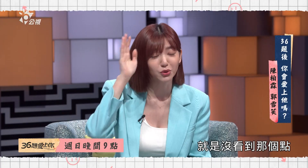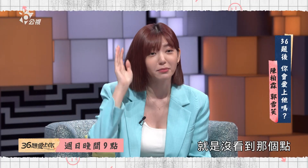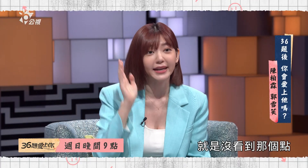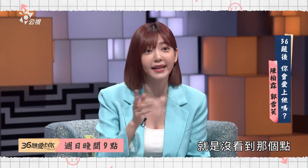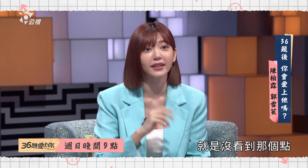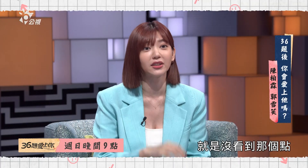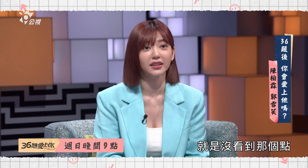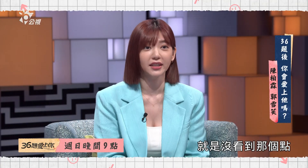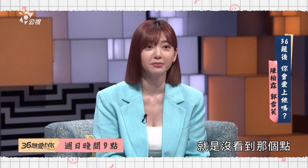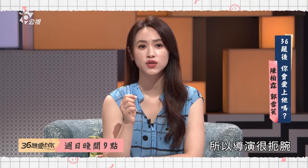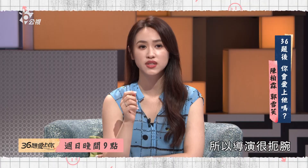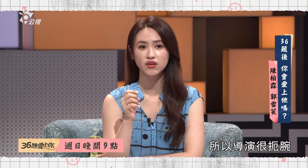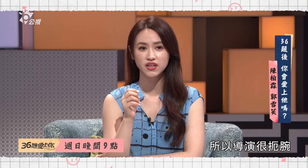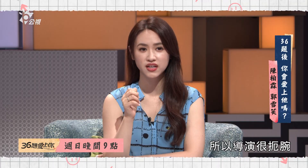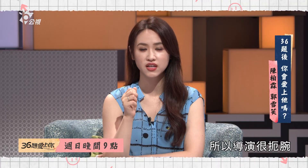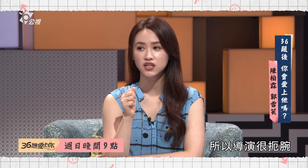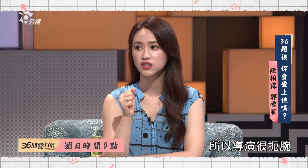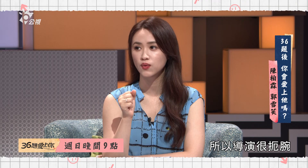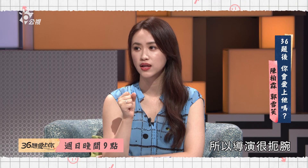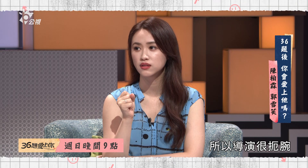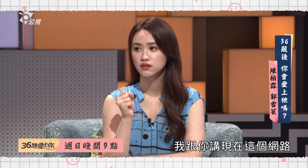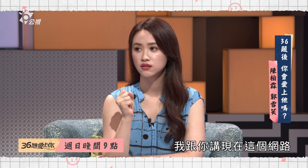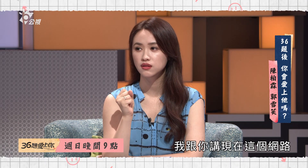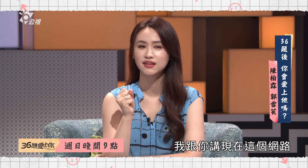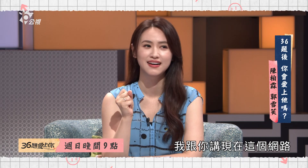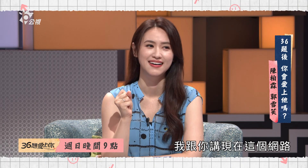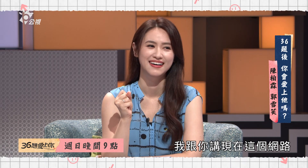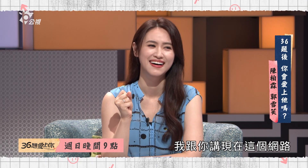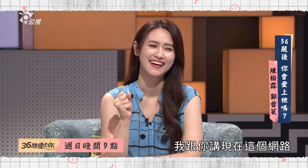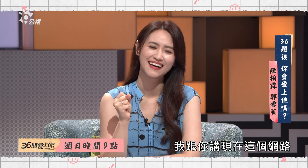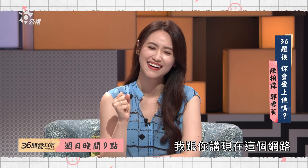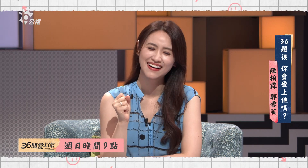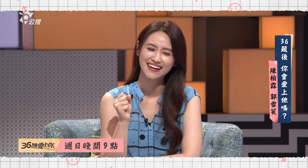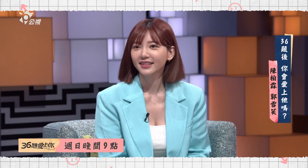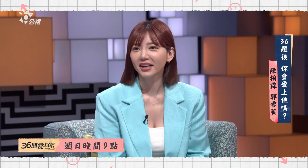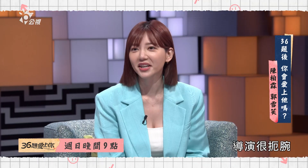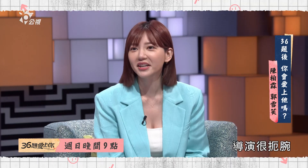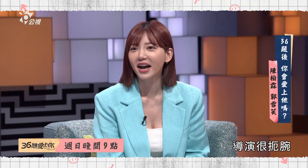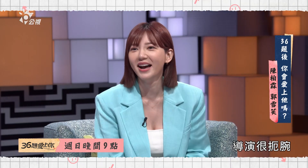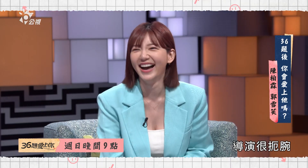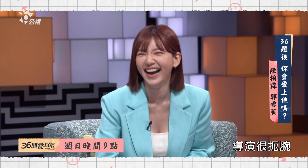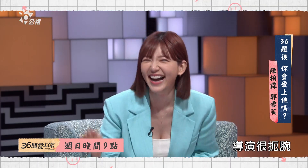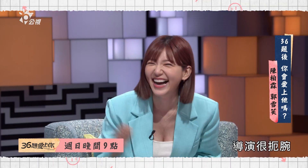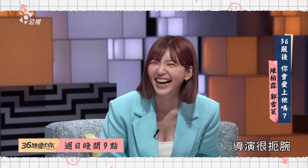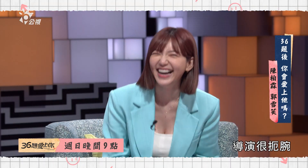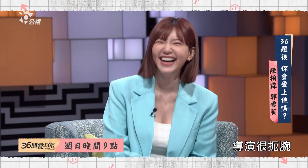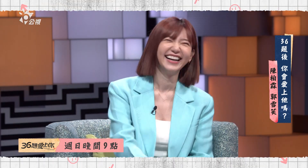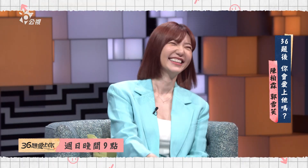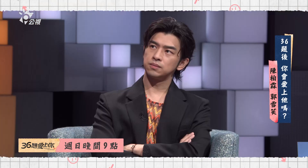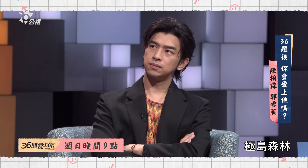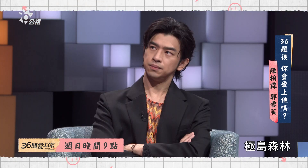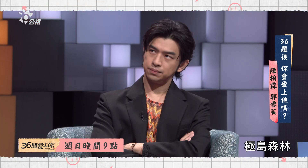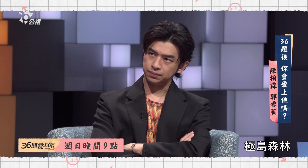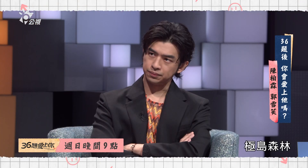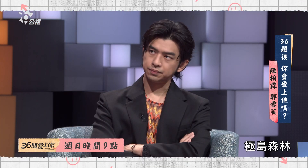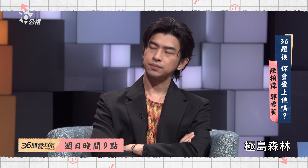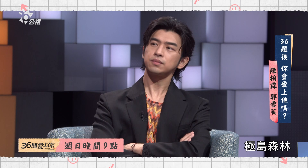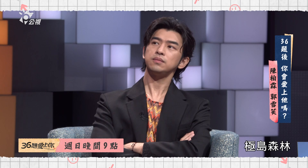就是没看到你。 说是被他逼上。 我跟你讲，现在这个网络 啊，导演很饿。 导演很饿。 击倒森